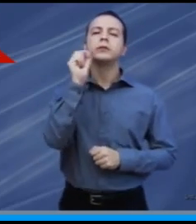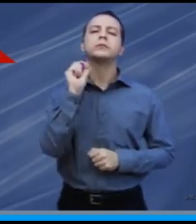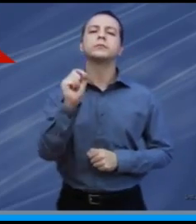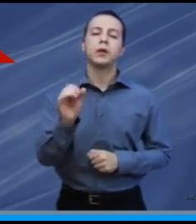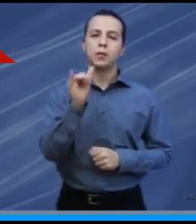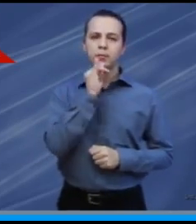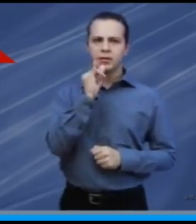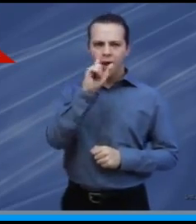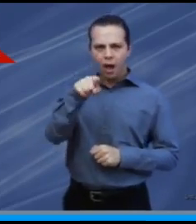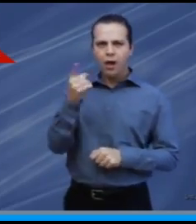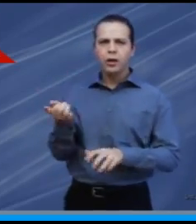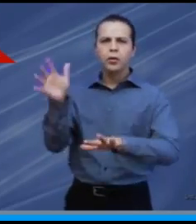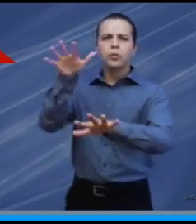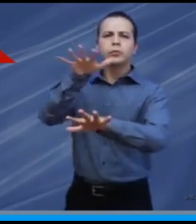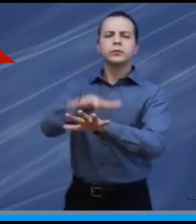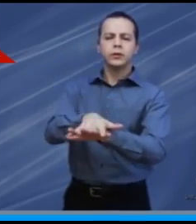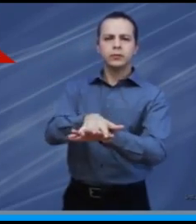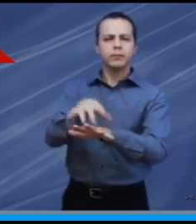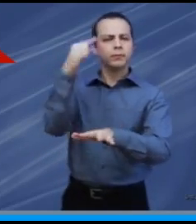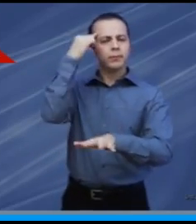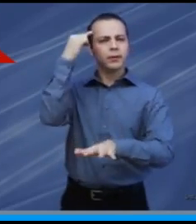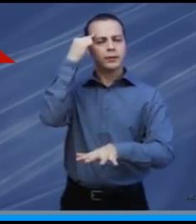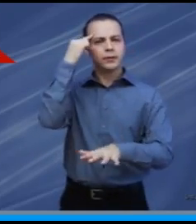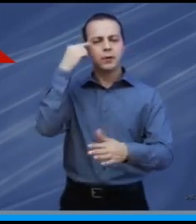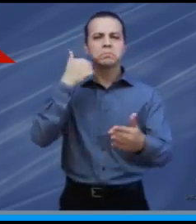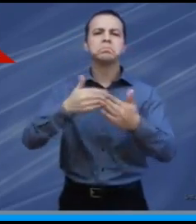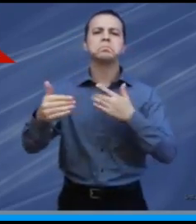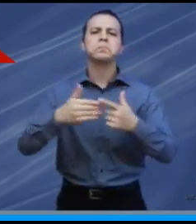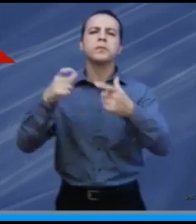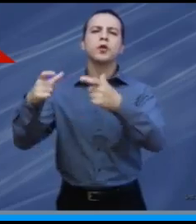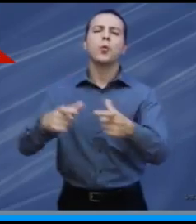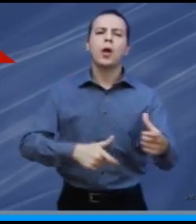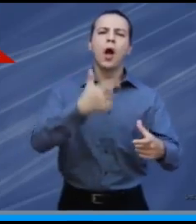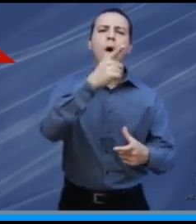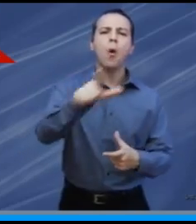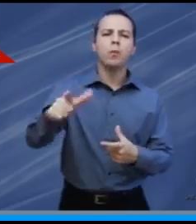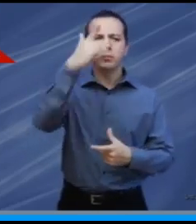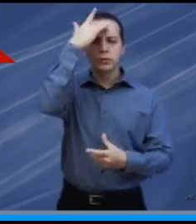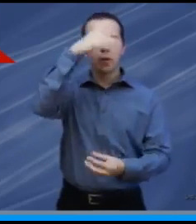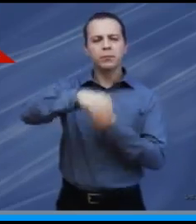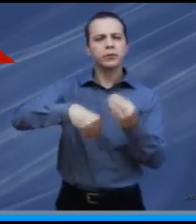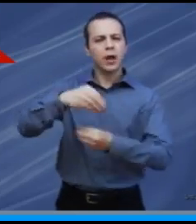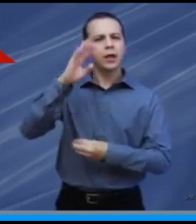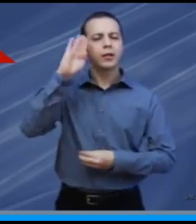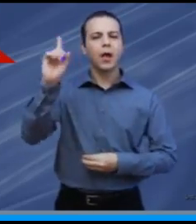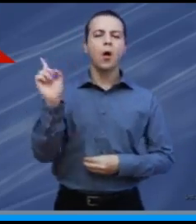que a inclusão, digamos assim, estar no local junto com os demais, é o ideal?